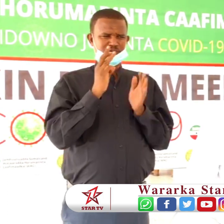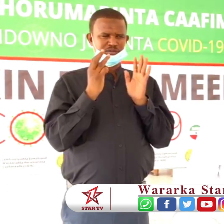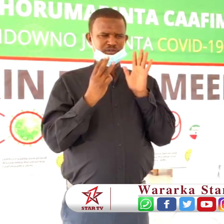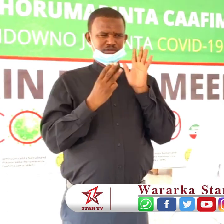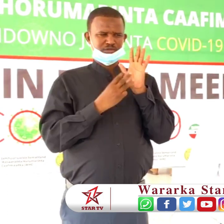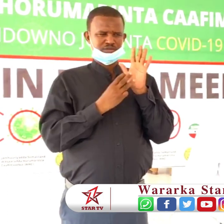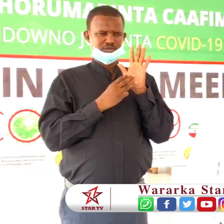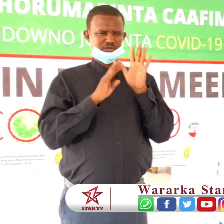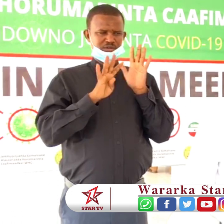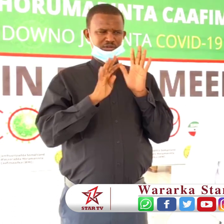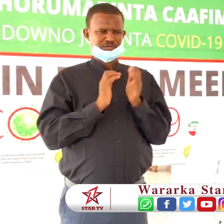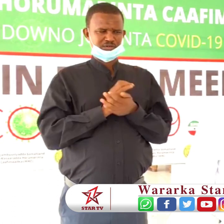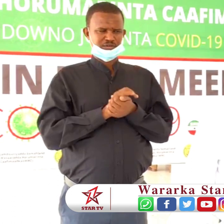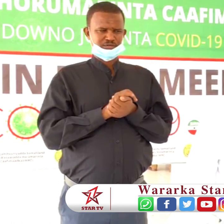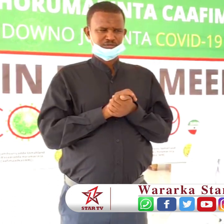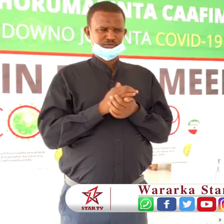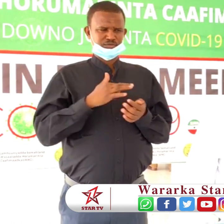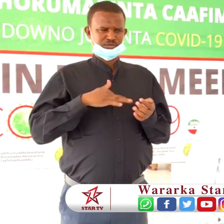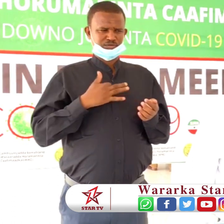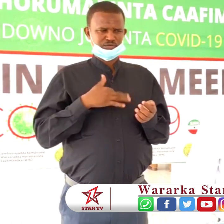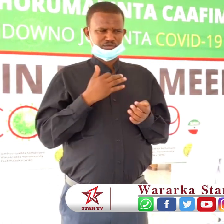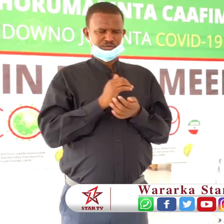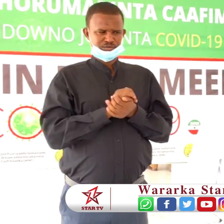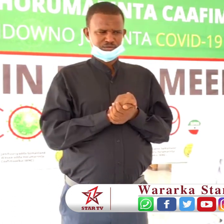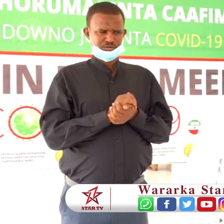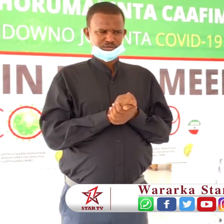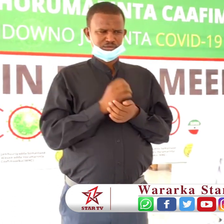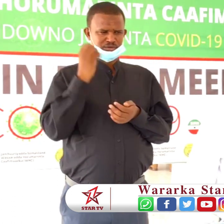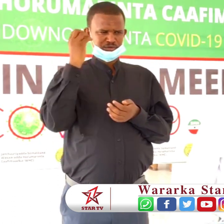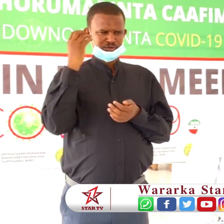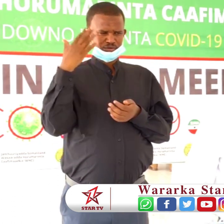384 qof ayaa laga helay cudurka.